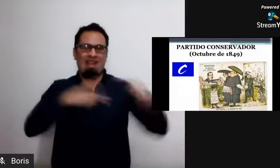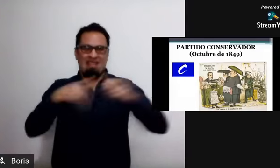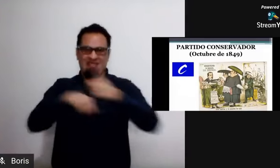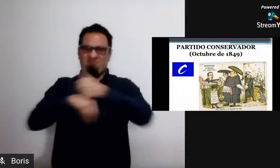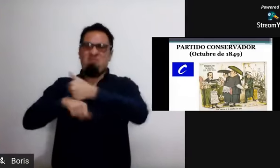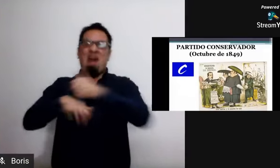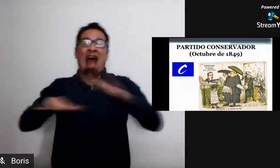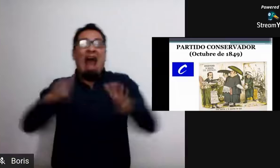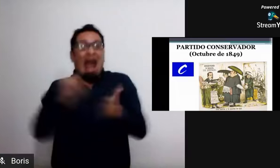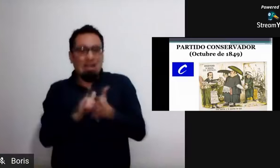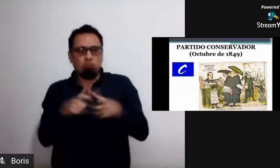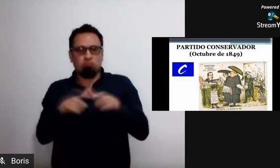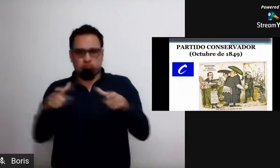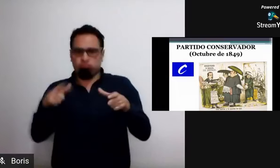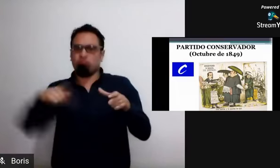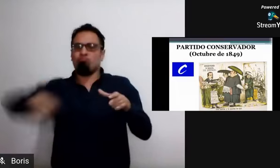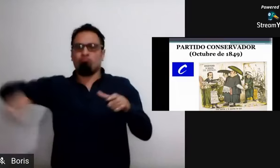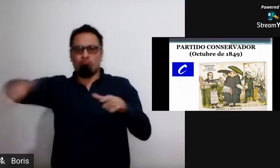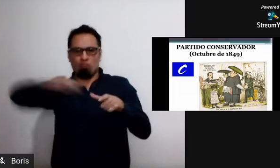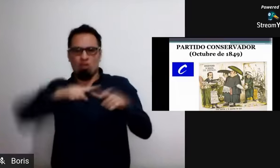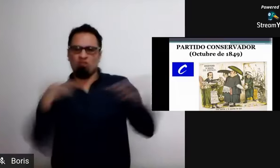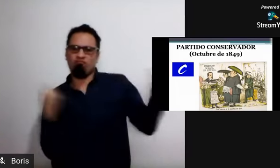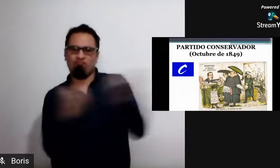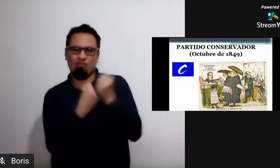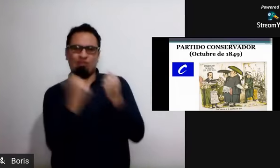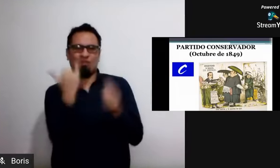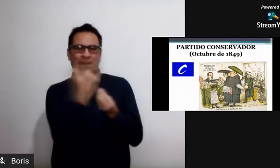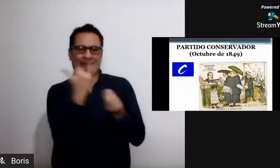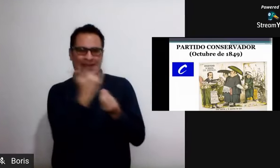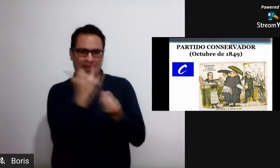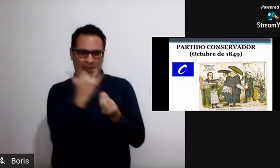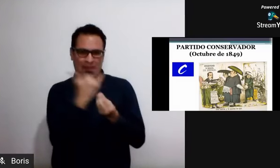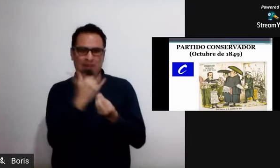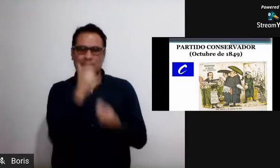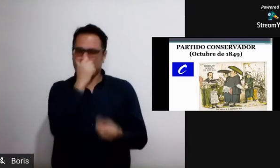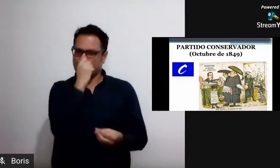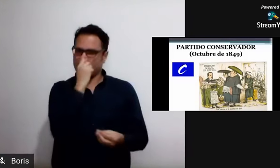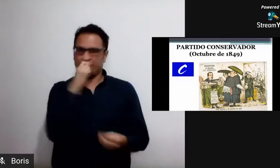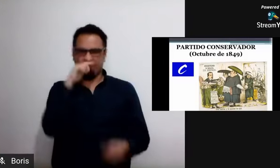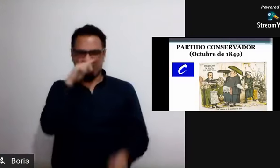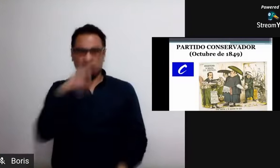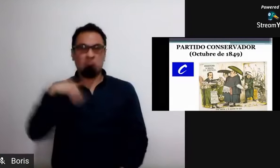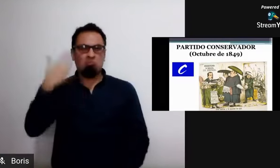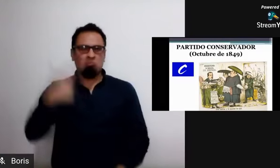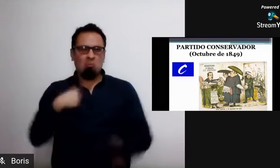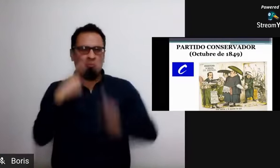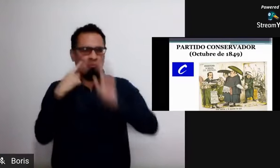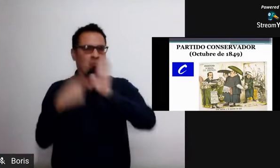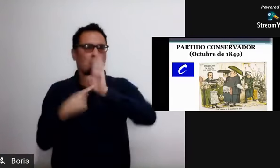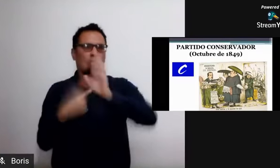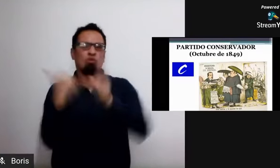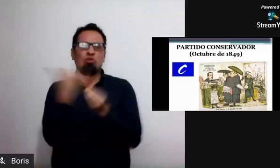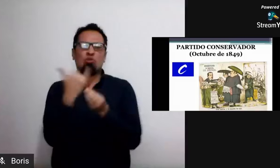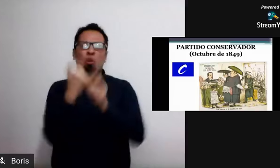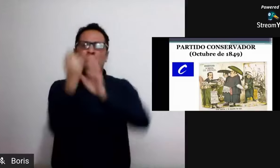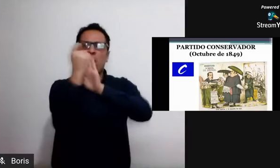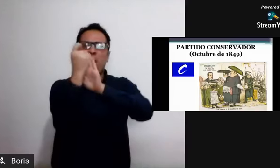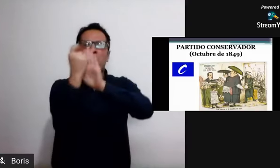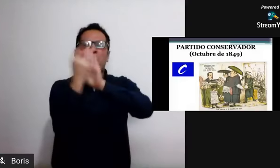poder tener una sostenibilidad también alimentaria. Entonces, a diferencia de los liberales que pensaban que este territorio